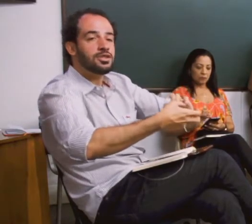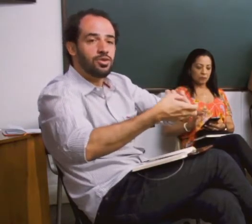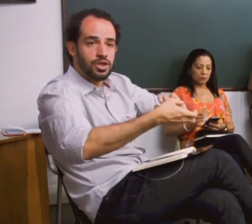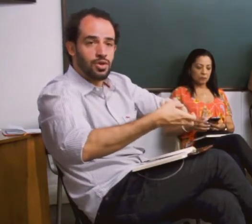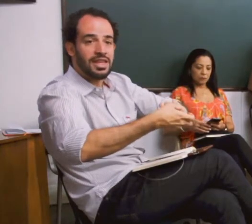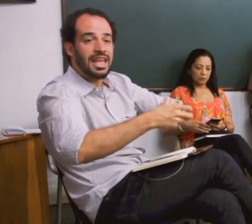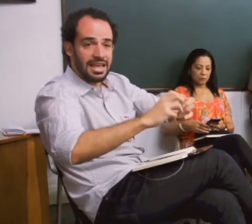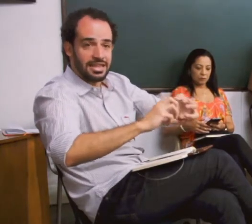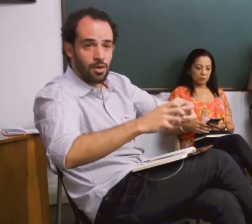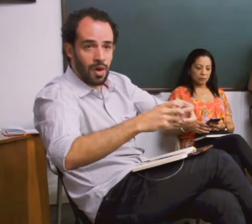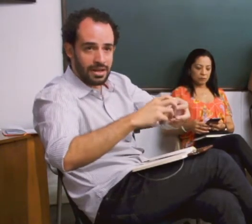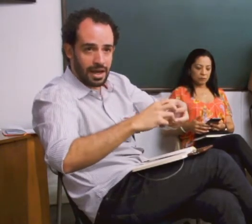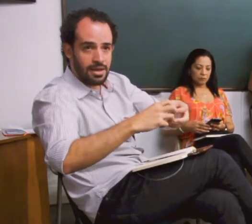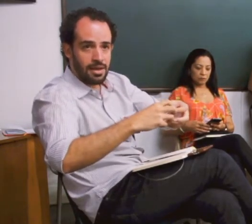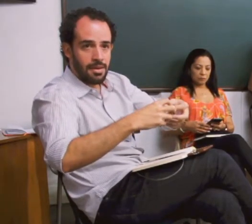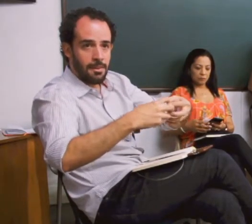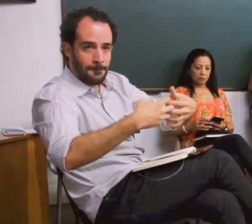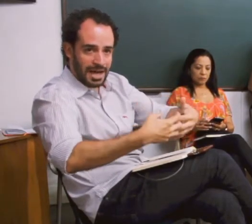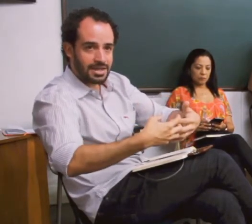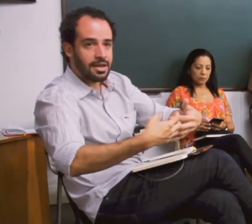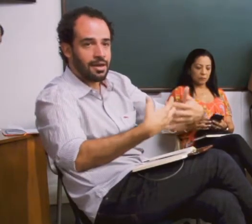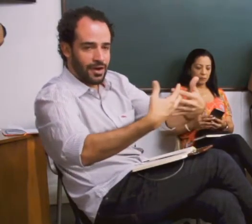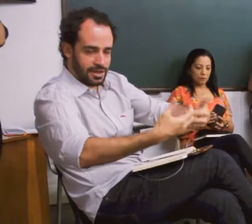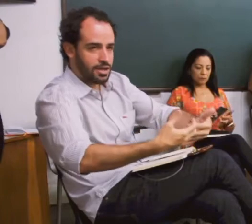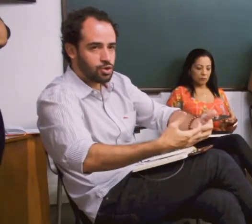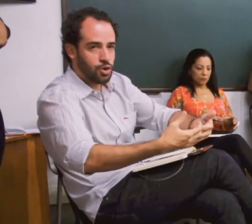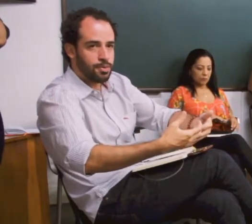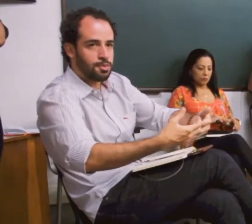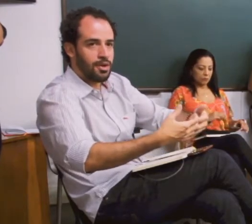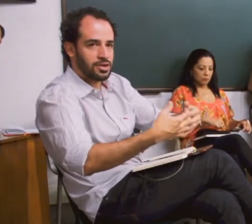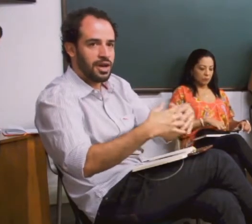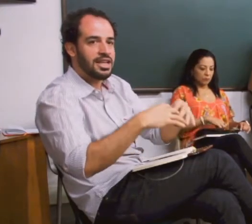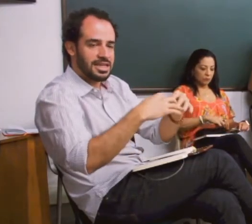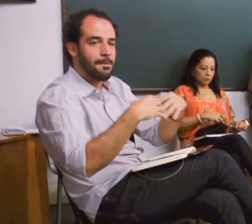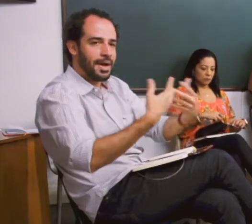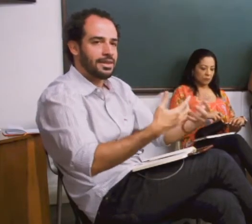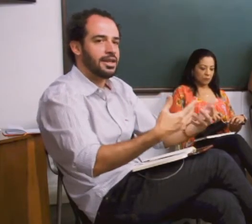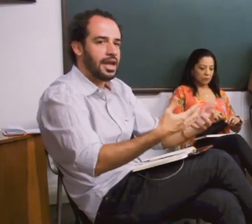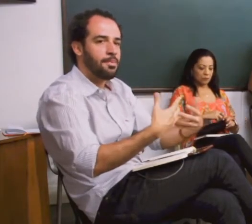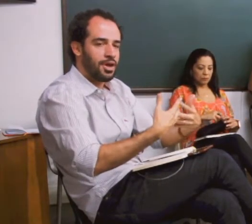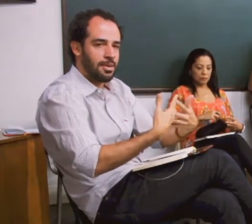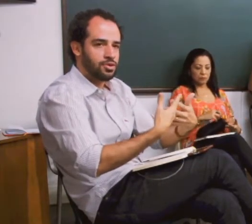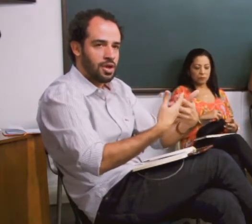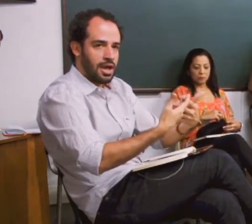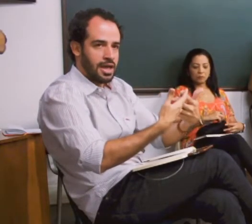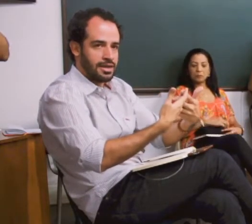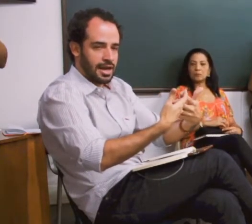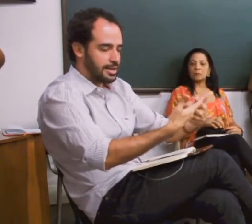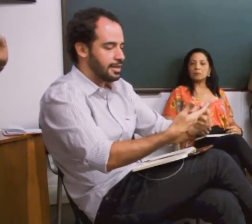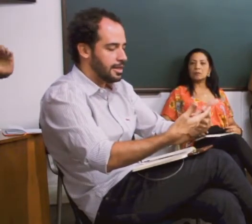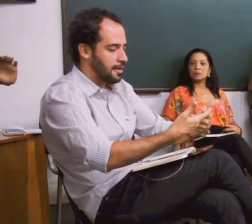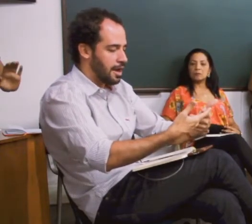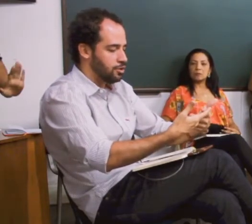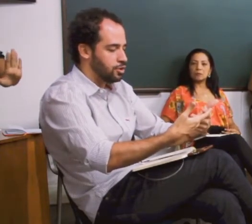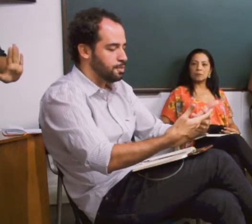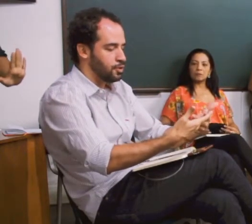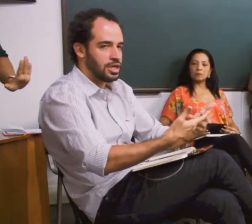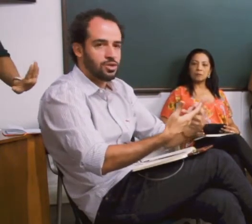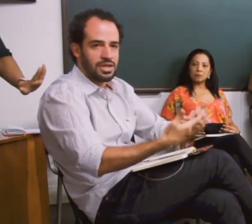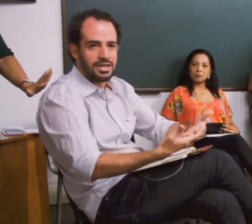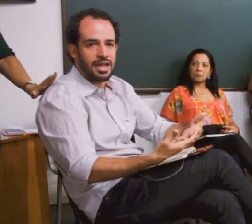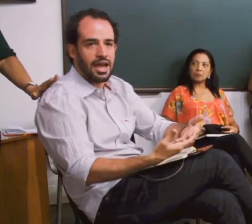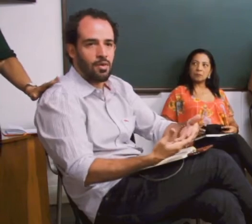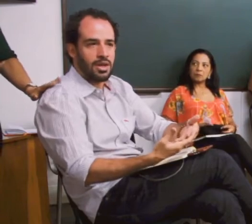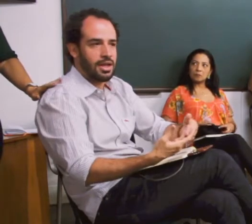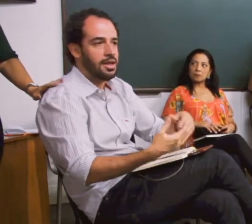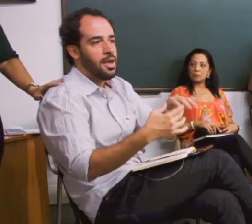intervenir en unas condiciones de desigualdad base frente a esos grupos poblacionales, y a partir de ahí pudiéramos tratar de trabajar otros